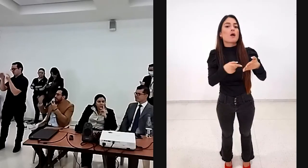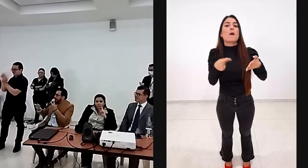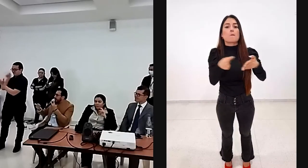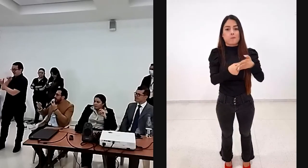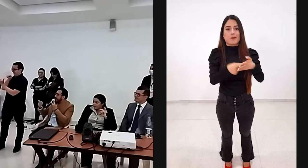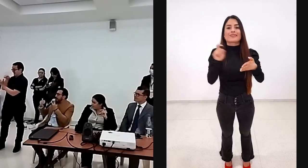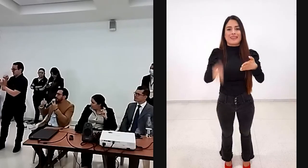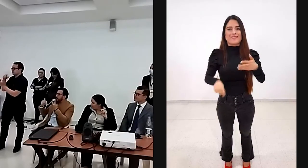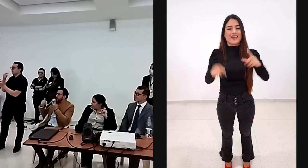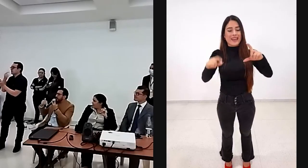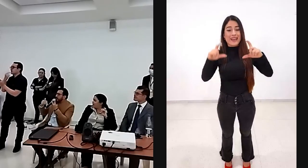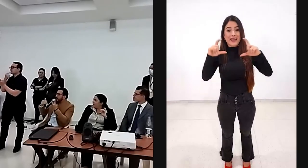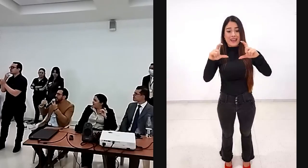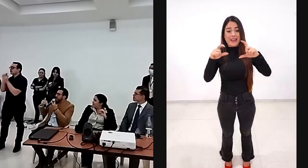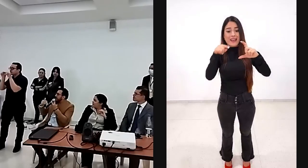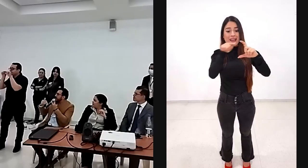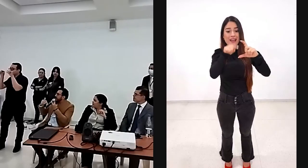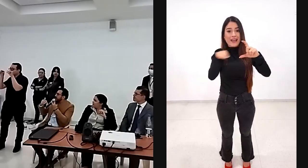qué